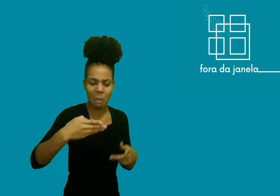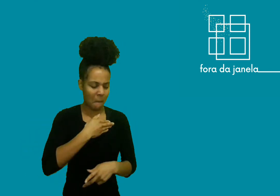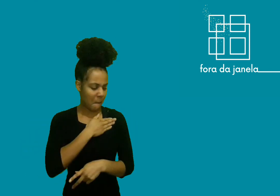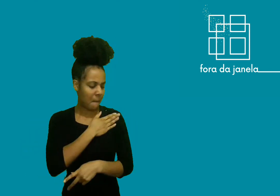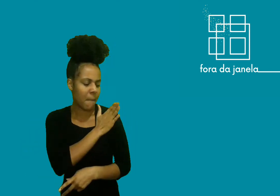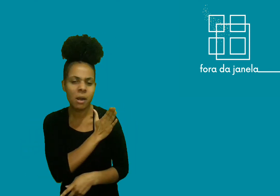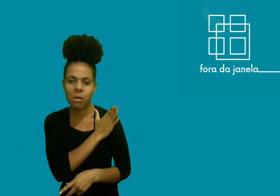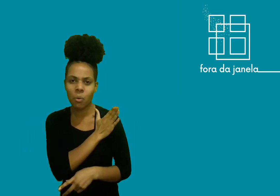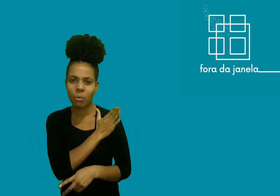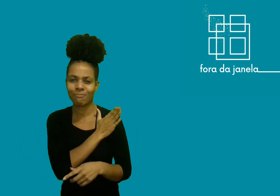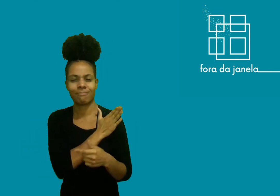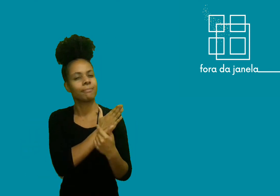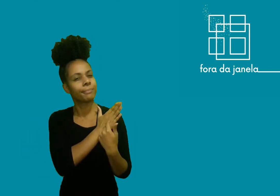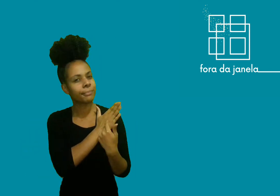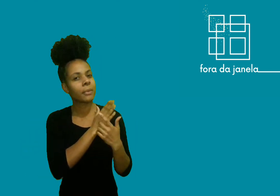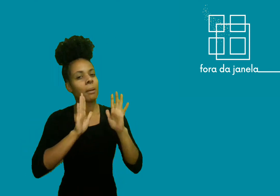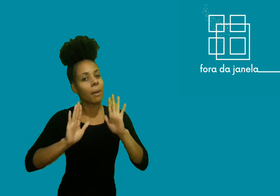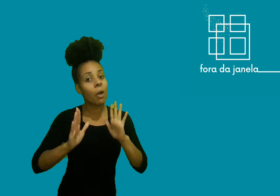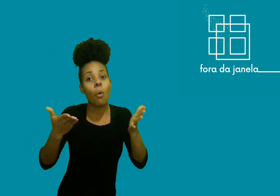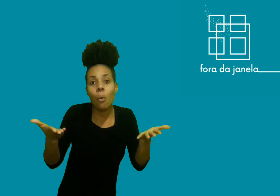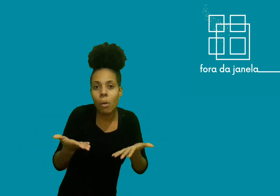humanas, né? Não somos iguais e essas pequenas